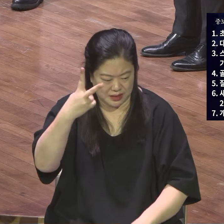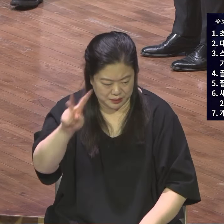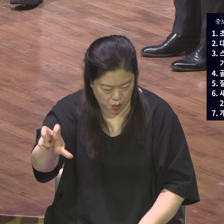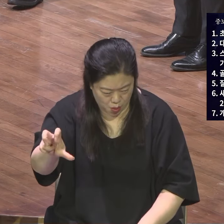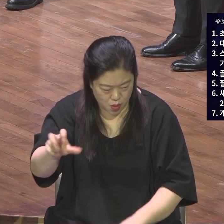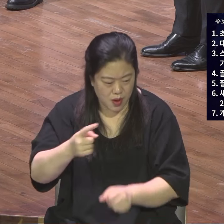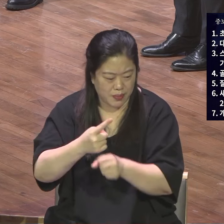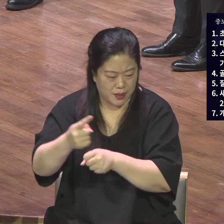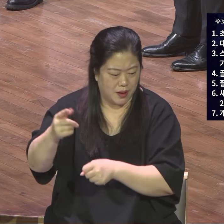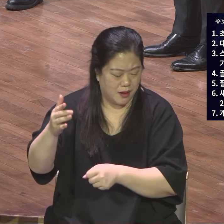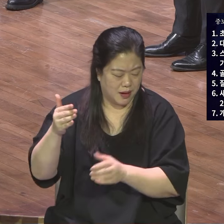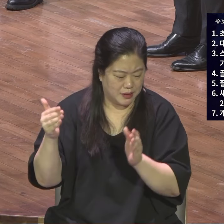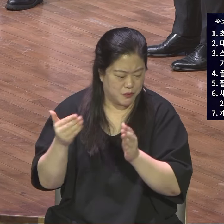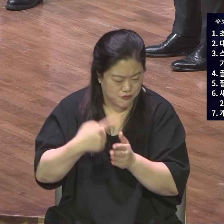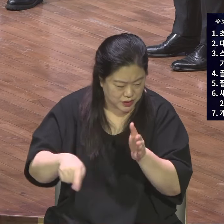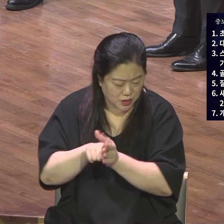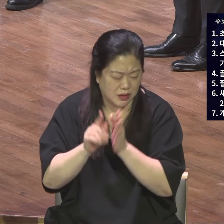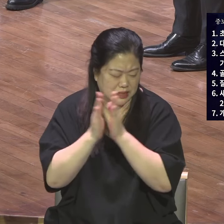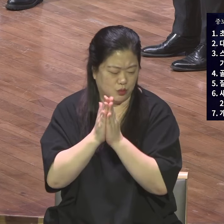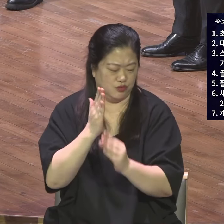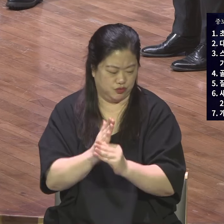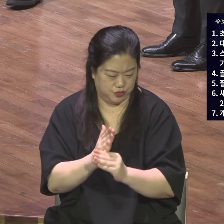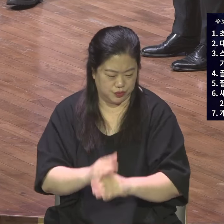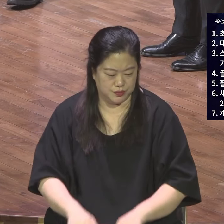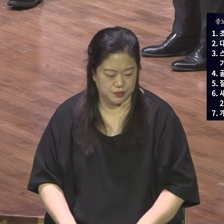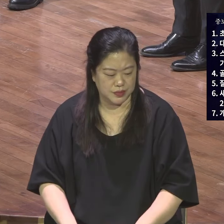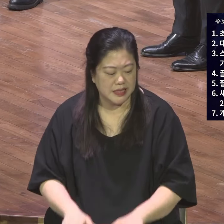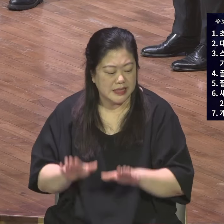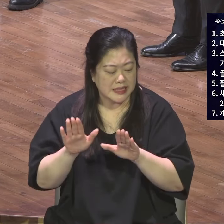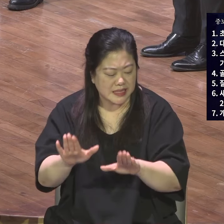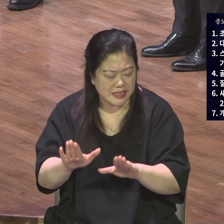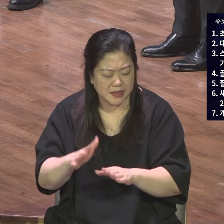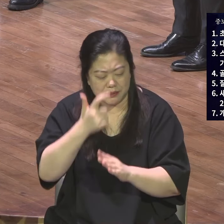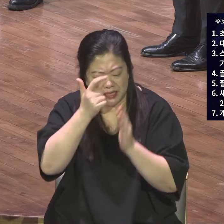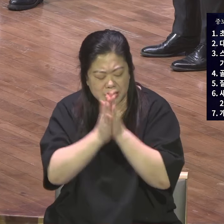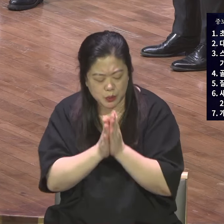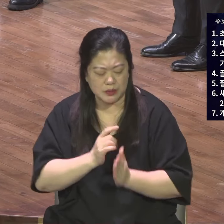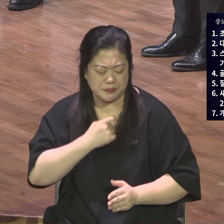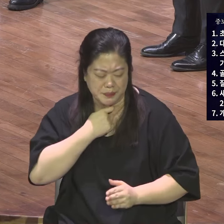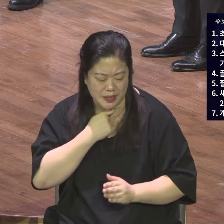대교구 새 생명 초청이 있습니다. 현재 기도하고 있는 우리 탈신자가